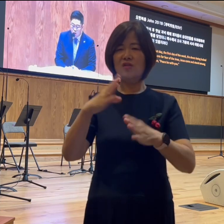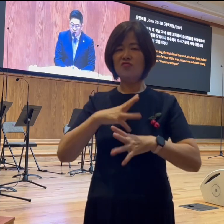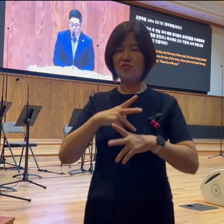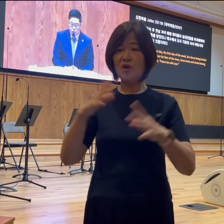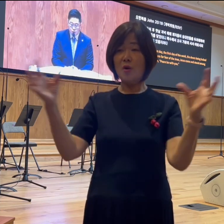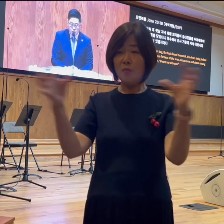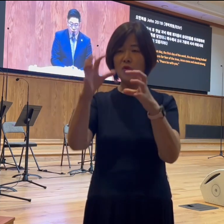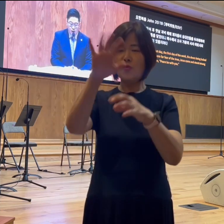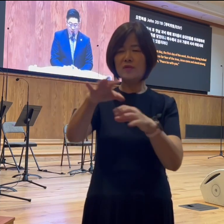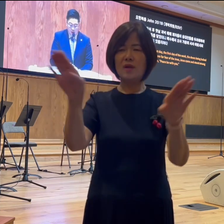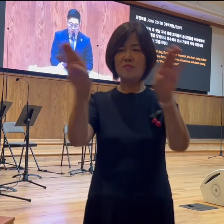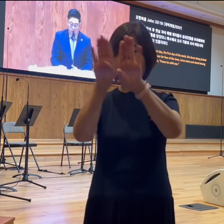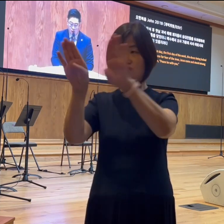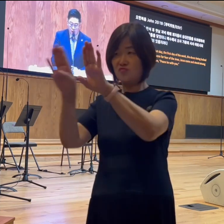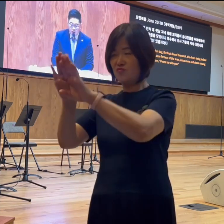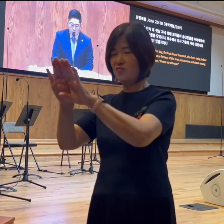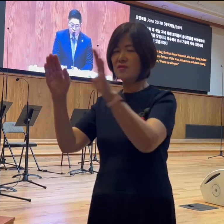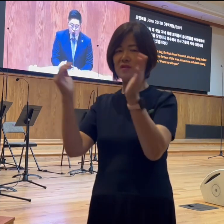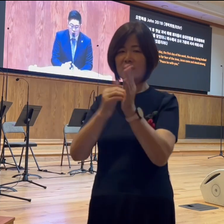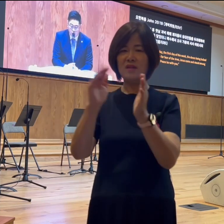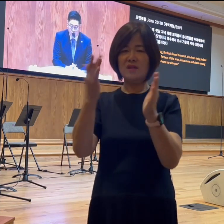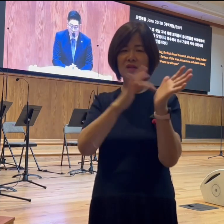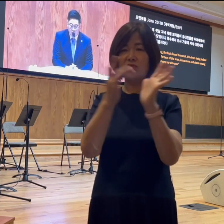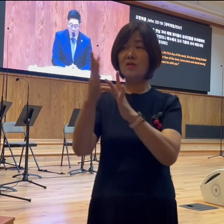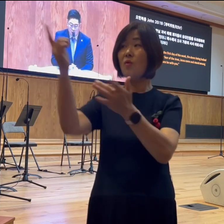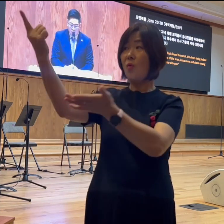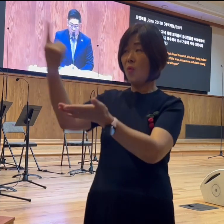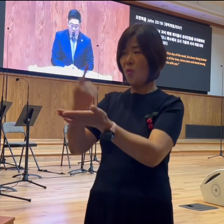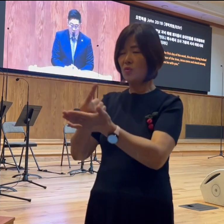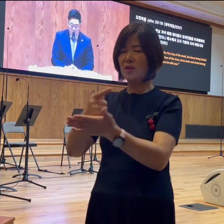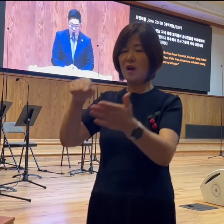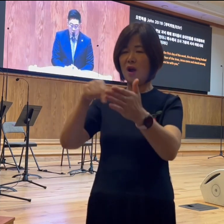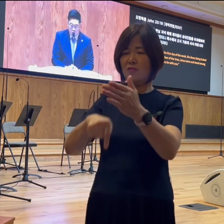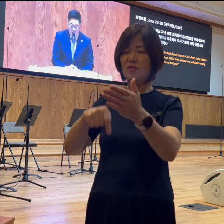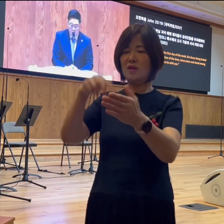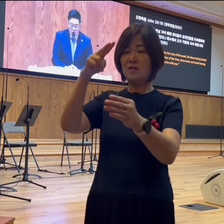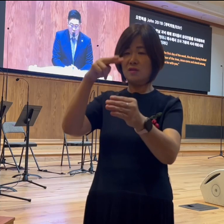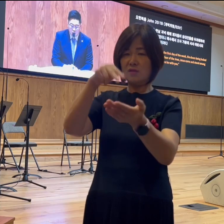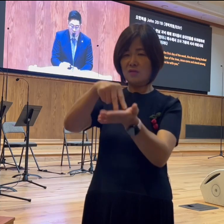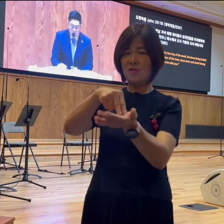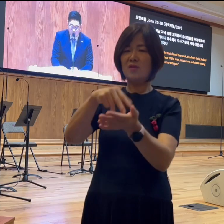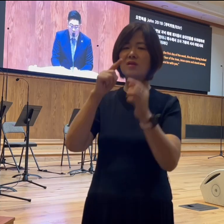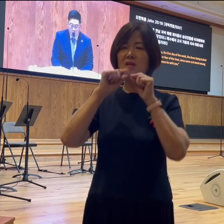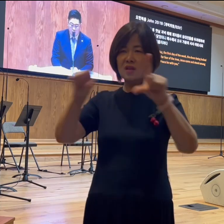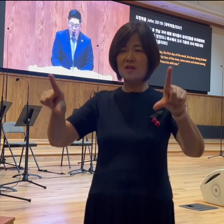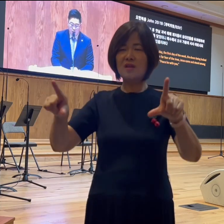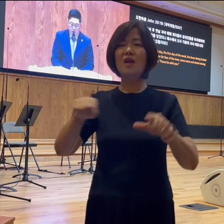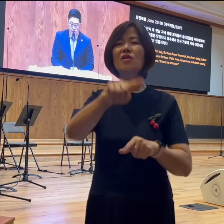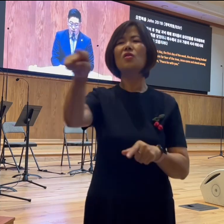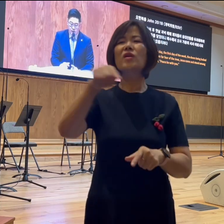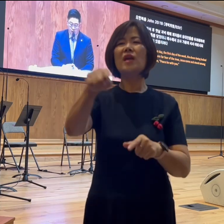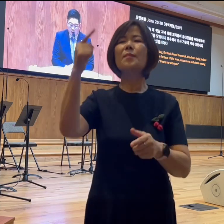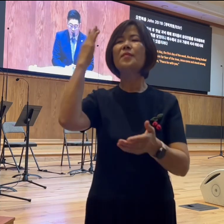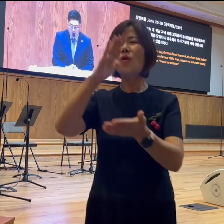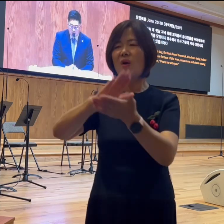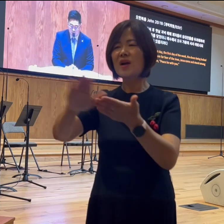곳의 문들을 닫았더니 예수께서 오사 가운데 서서 이르시되 너희에게 평강이